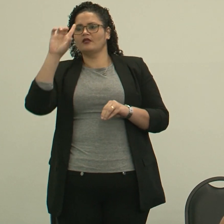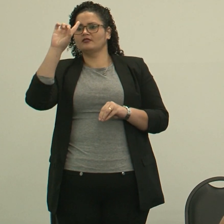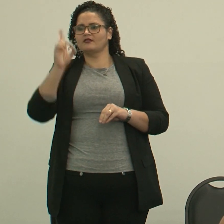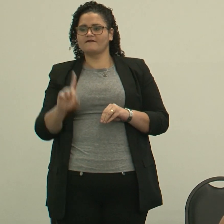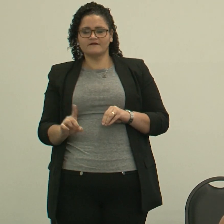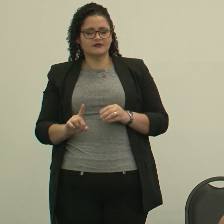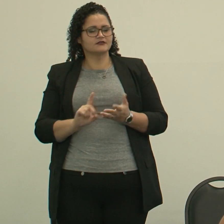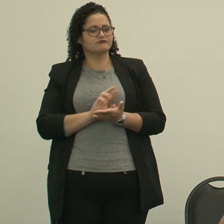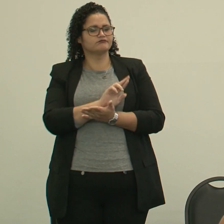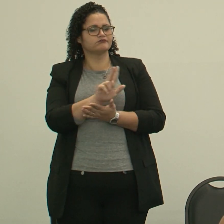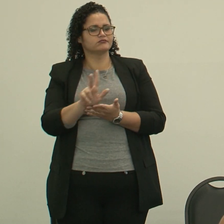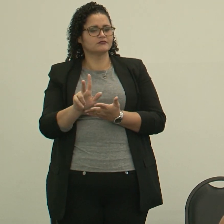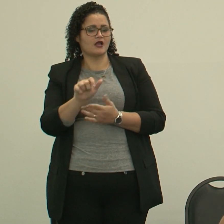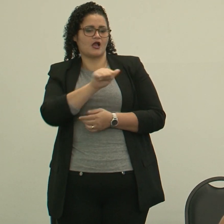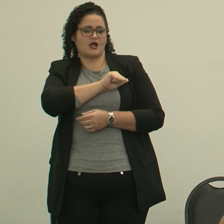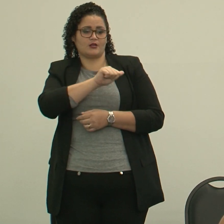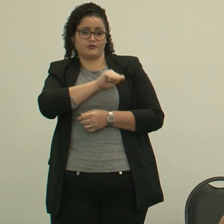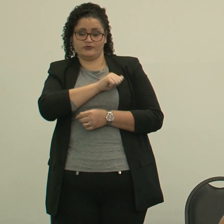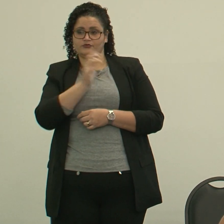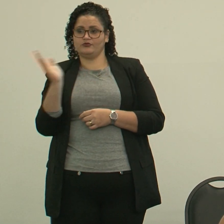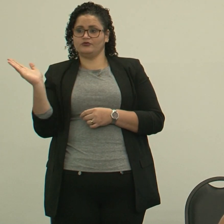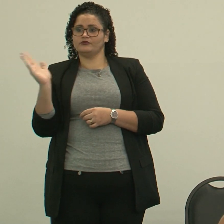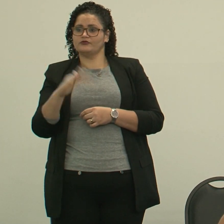que os alunos trouxessem